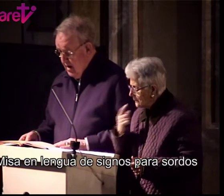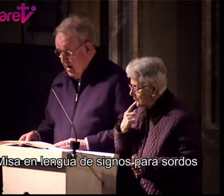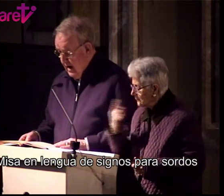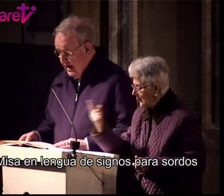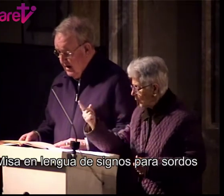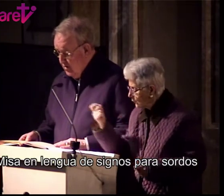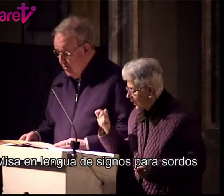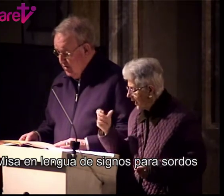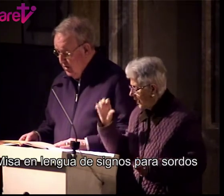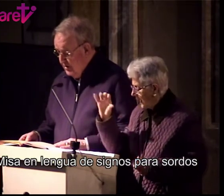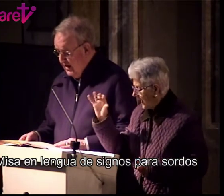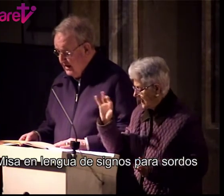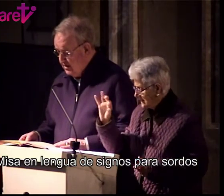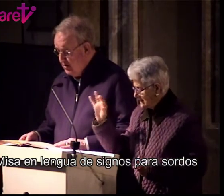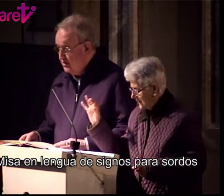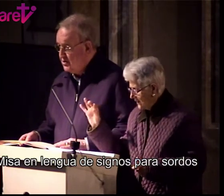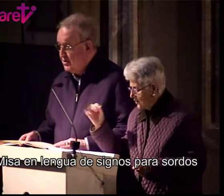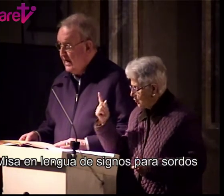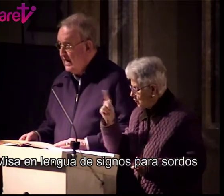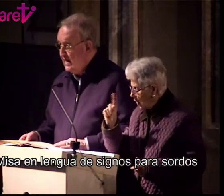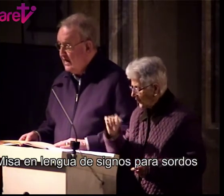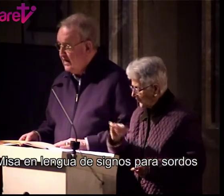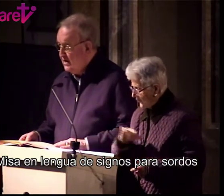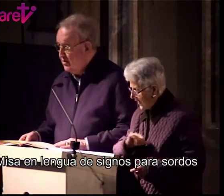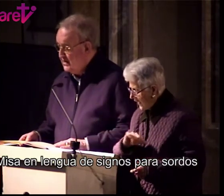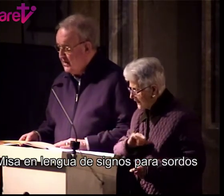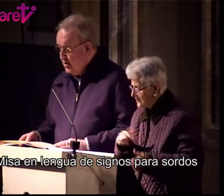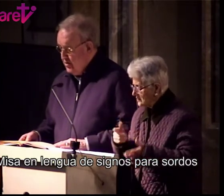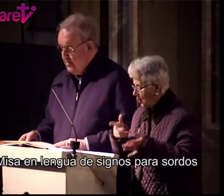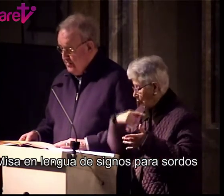a ninguno de estos ha elegido el Señor.